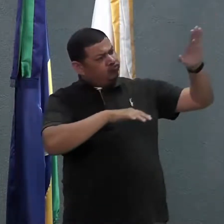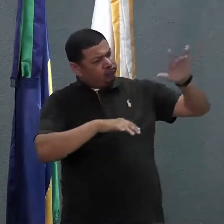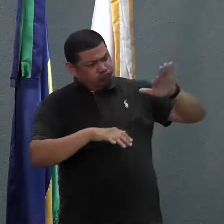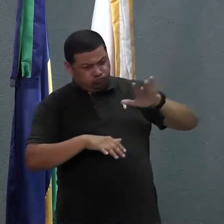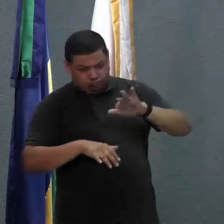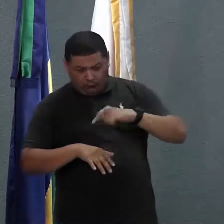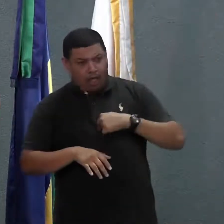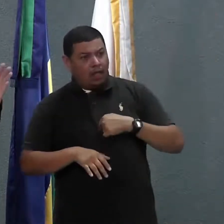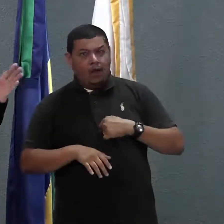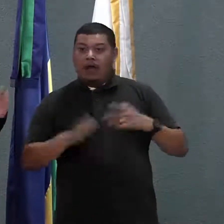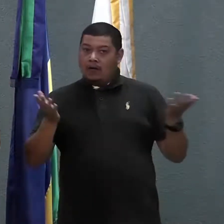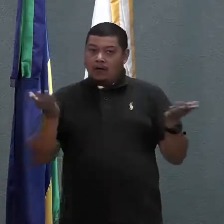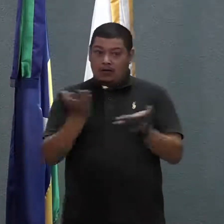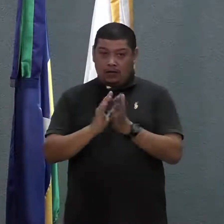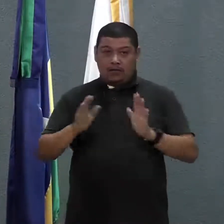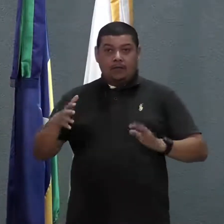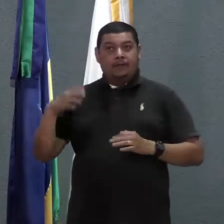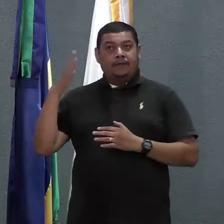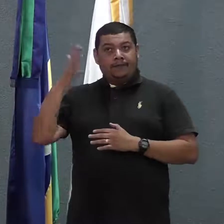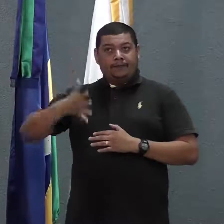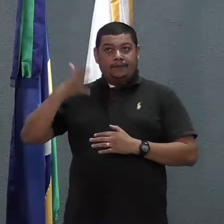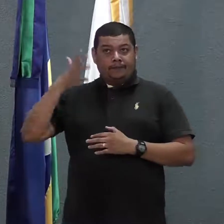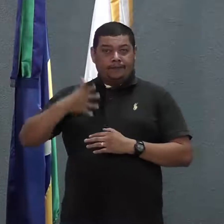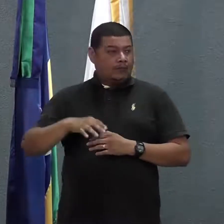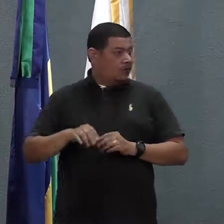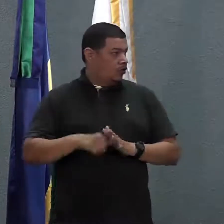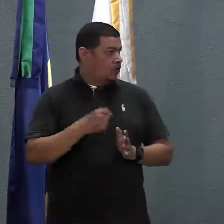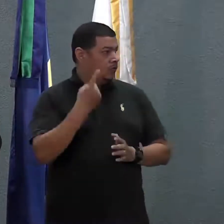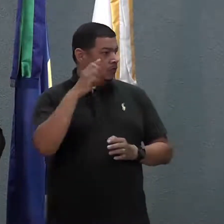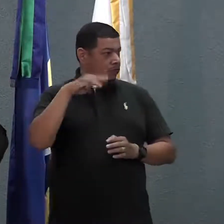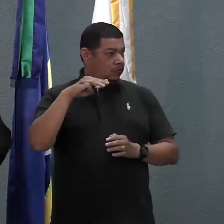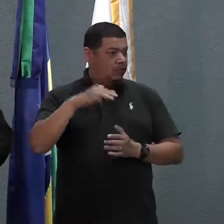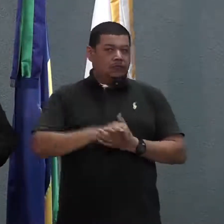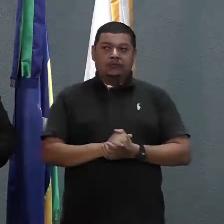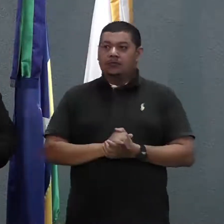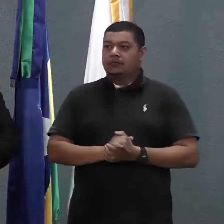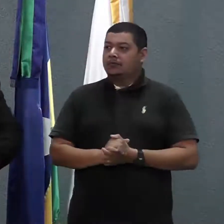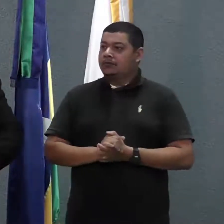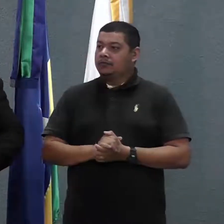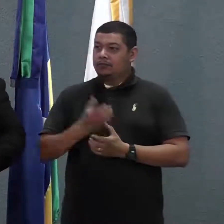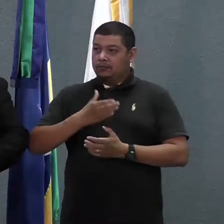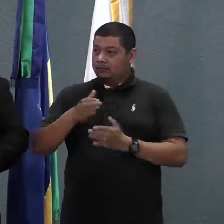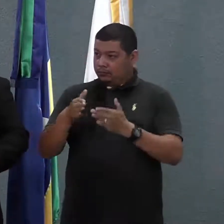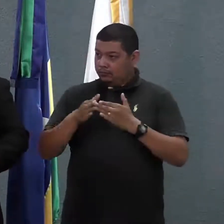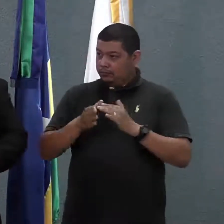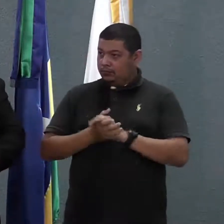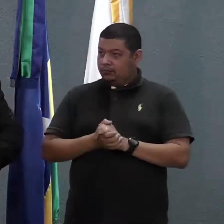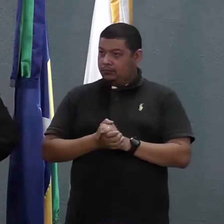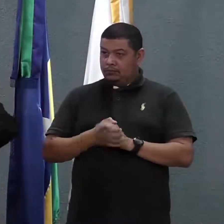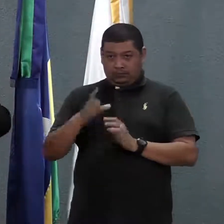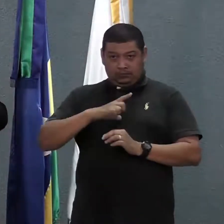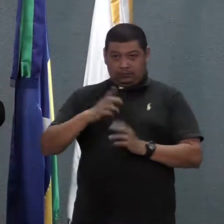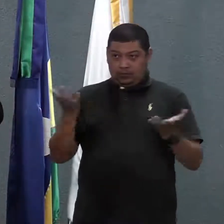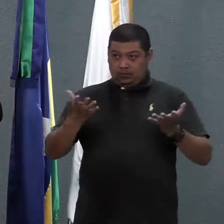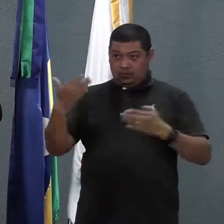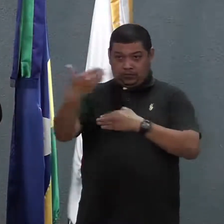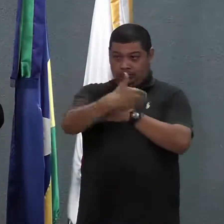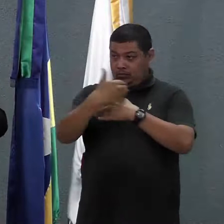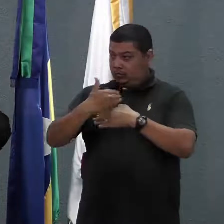Eu vou terminar o meu discurso, presidente. O senhor vai me conceder apenas um minuto. Eu quero me dirigir a vocês que estão aqui hoje.